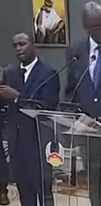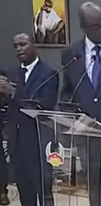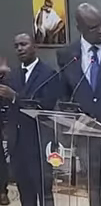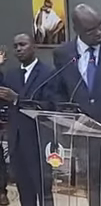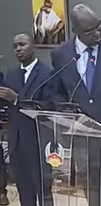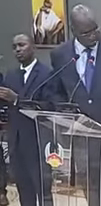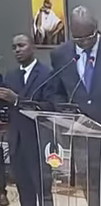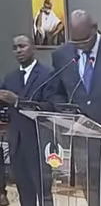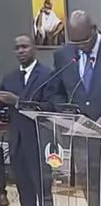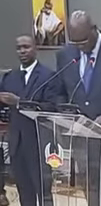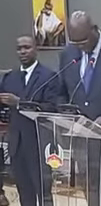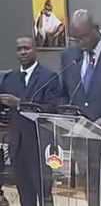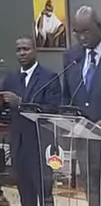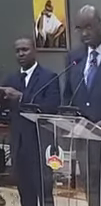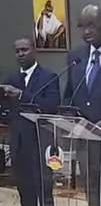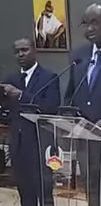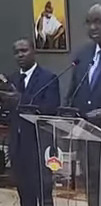seu diretor,